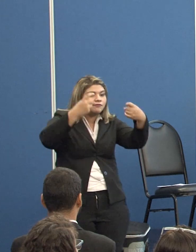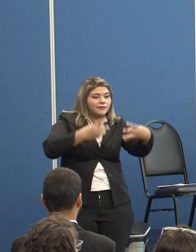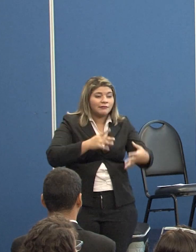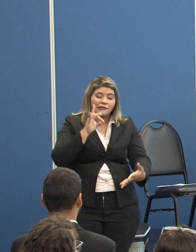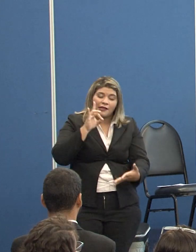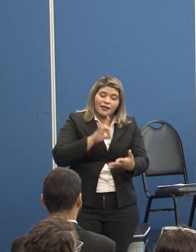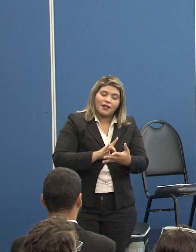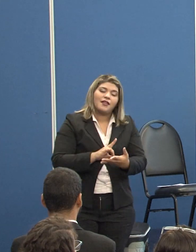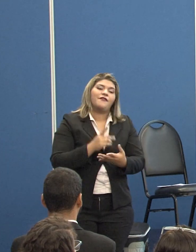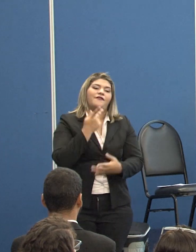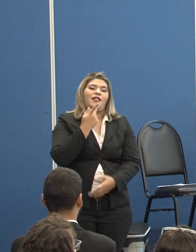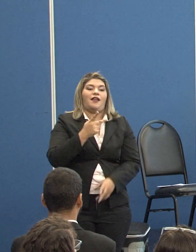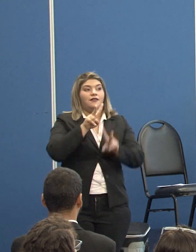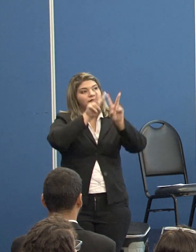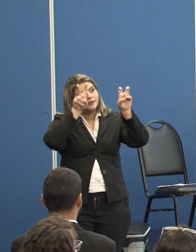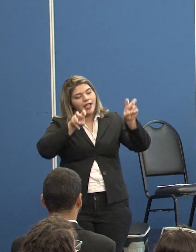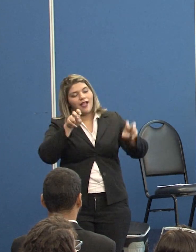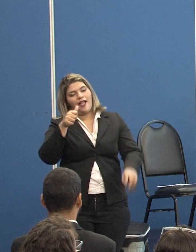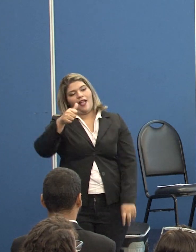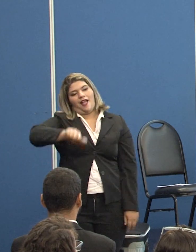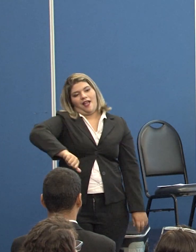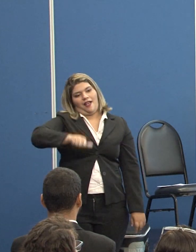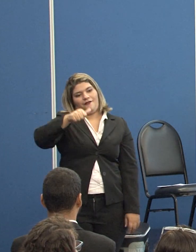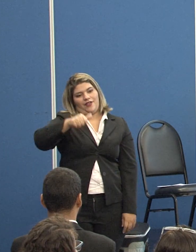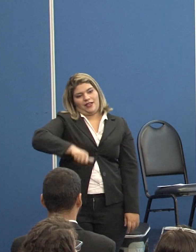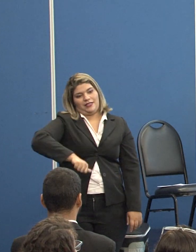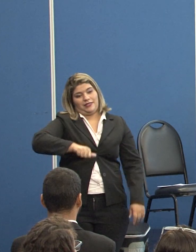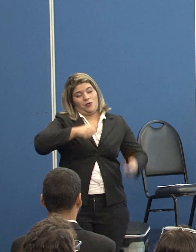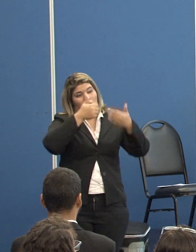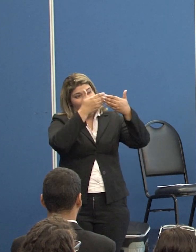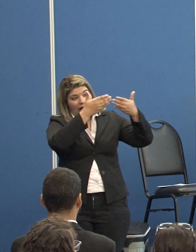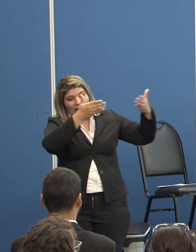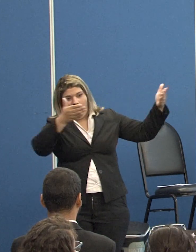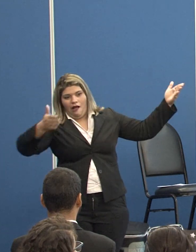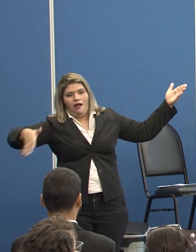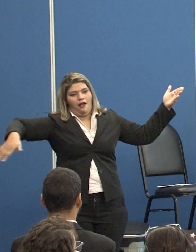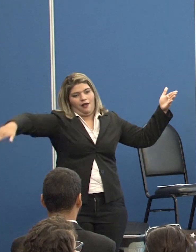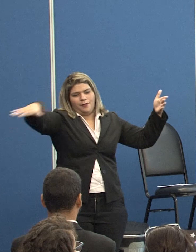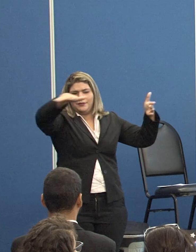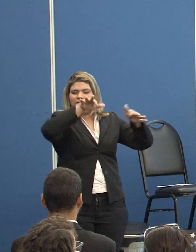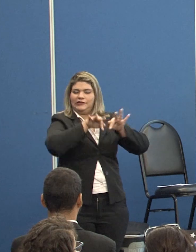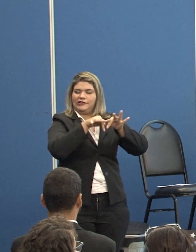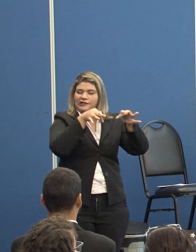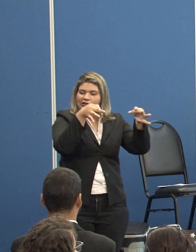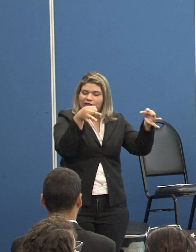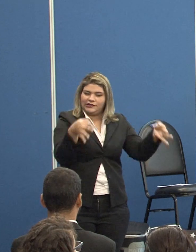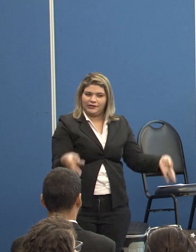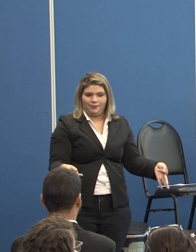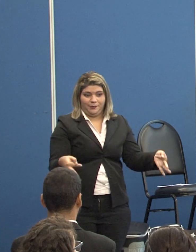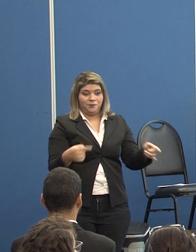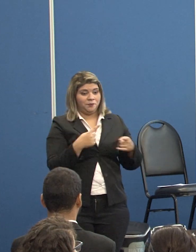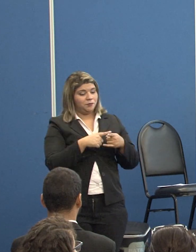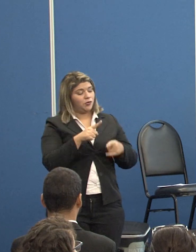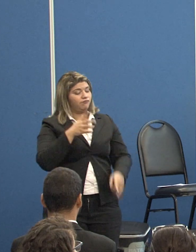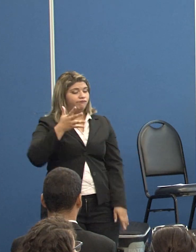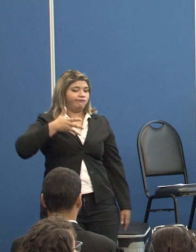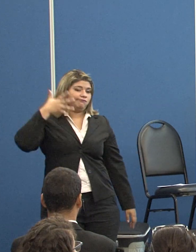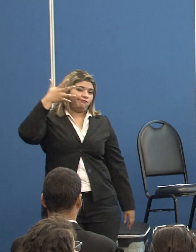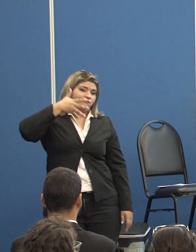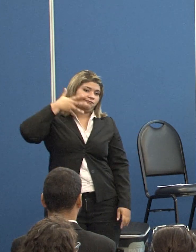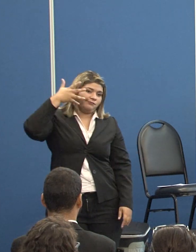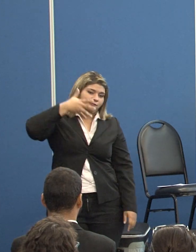sobre avaliação em todos os contextos, de uma forma bem simplista, para que essa fala ela